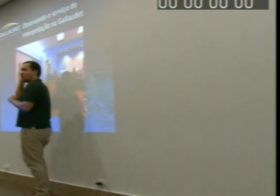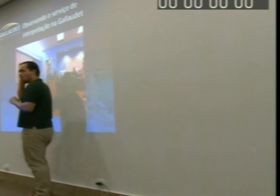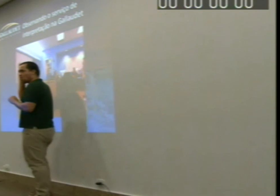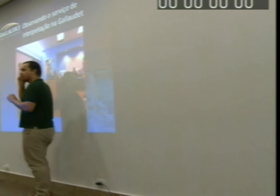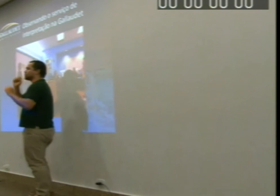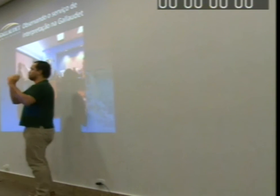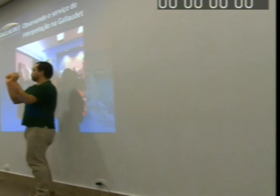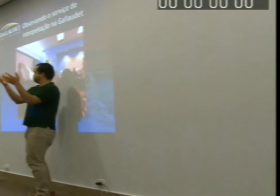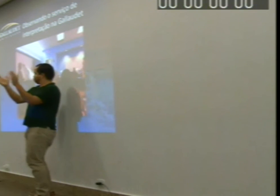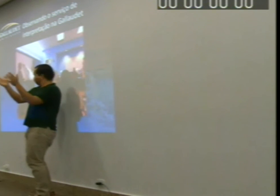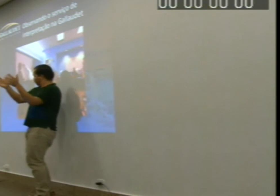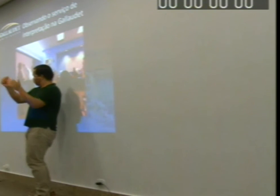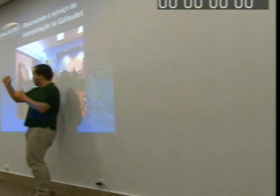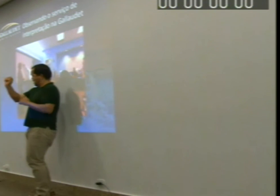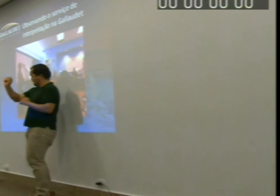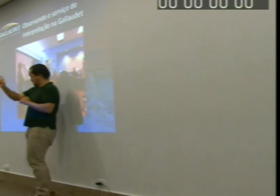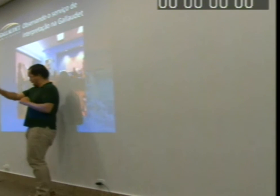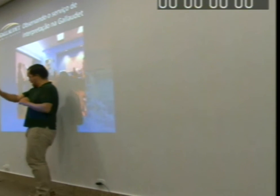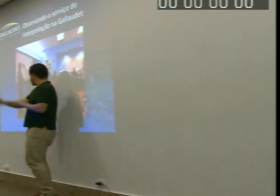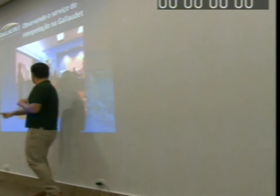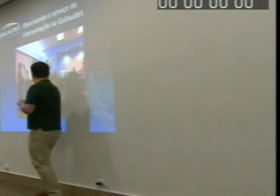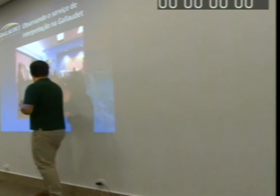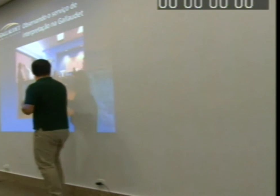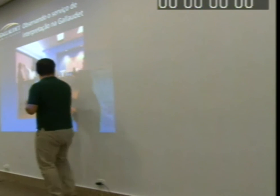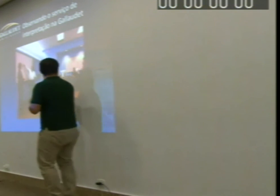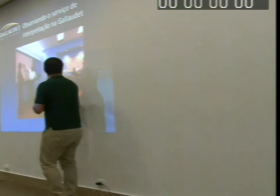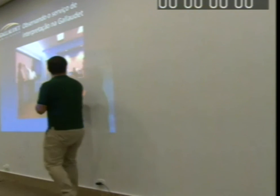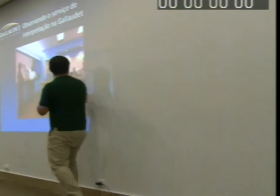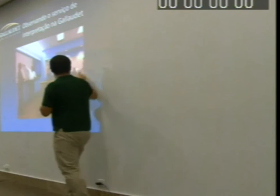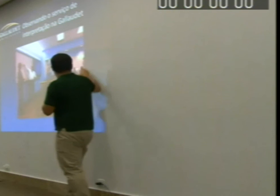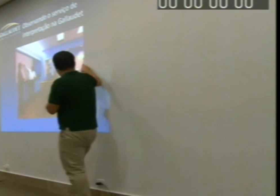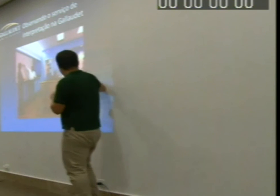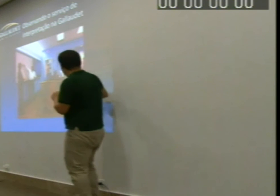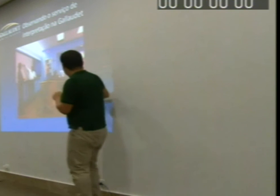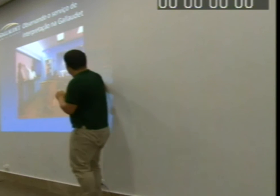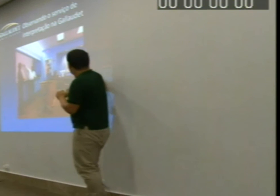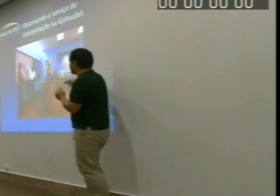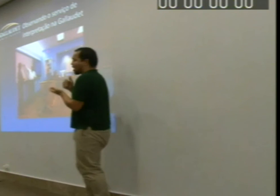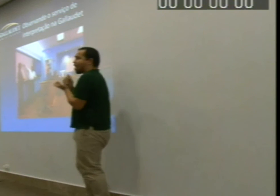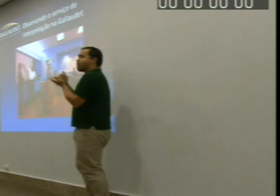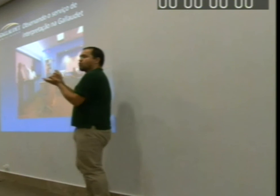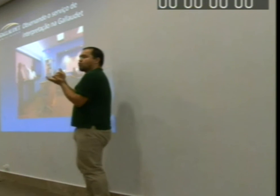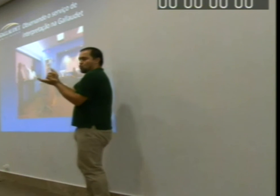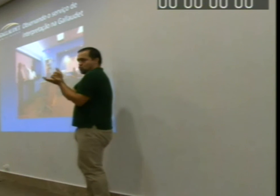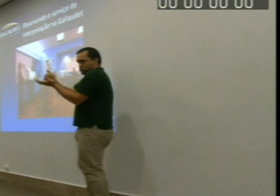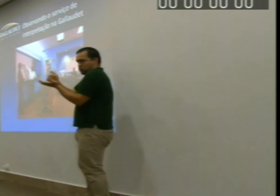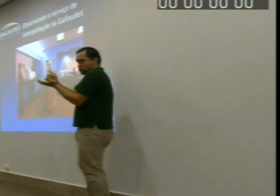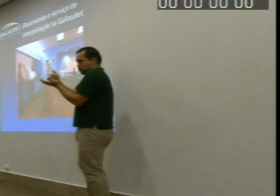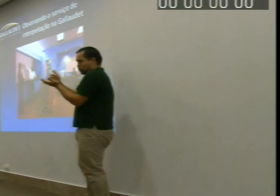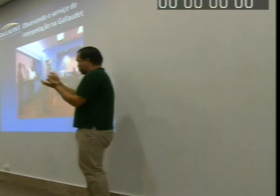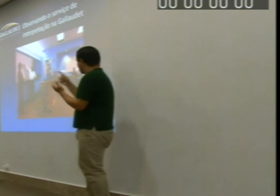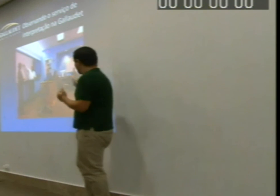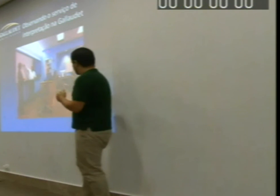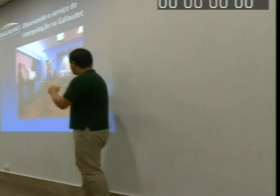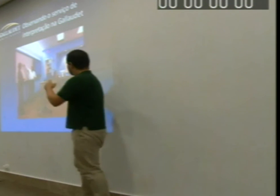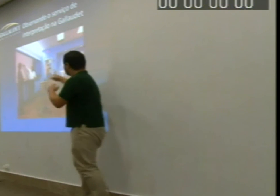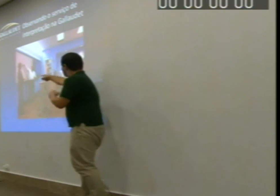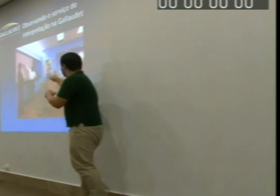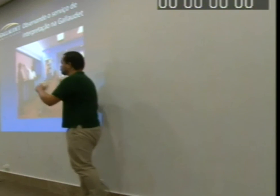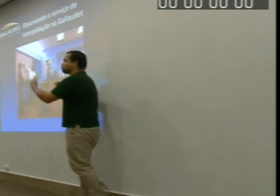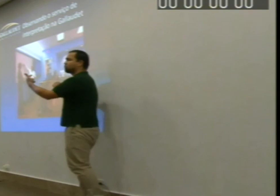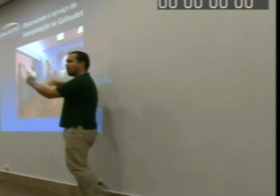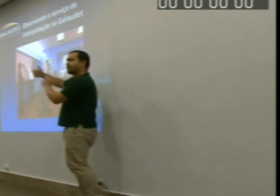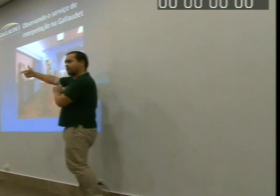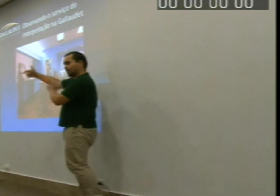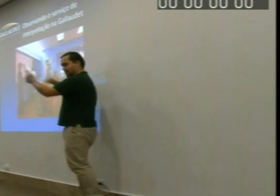intérpretes uma que era ouvinte fazia PR língua de sinais Americanas tinha um outro interprete então que era apoio